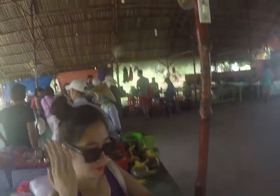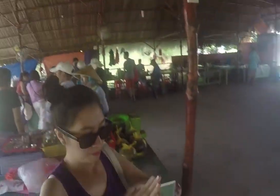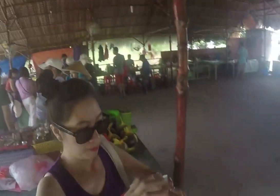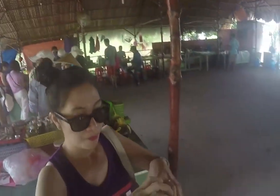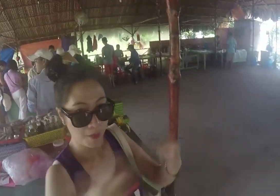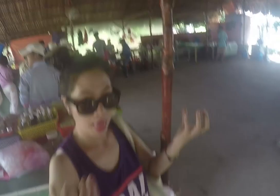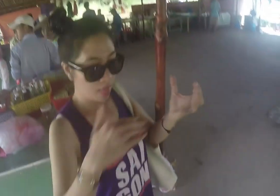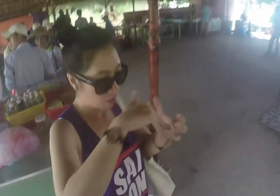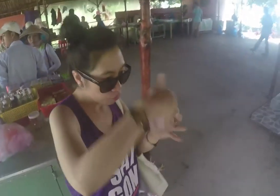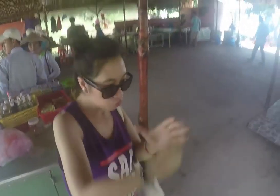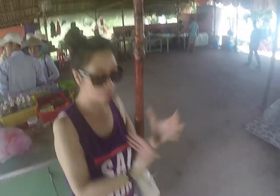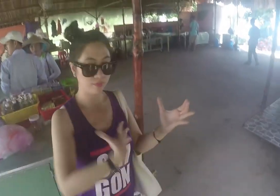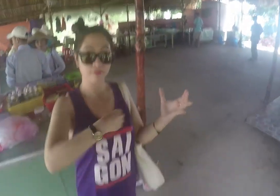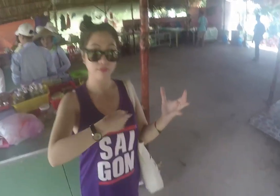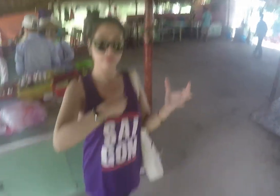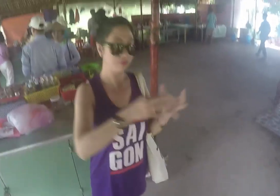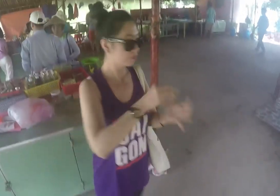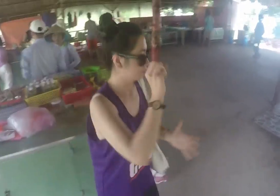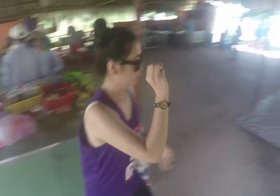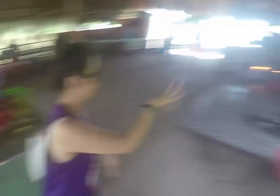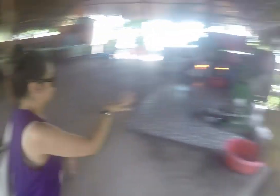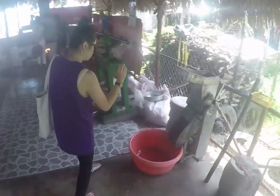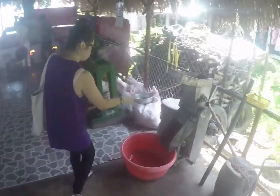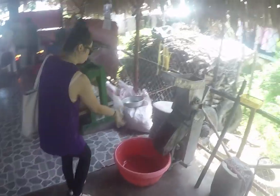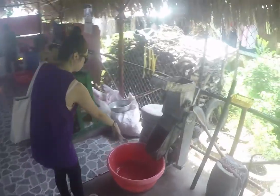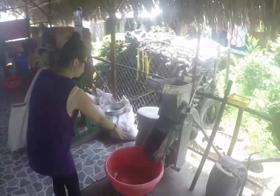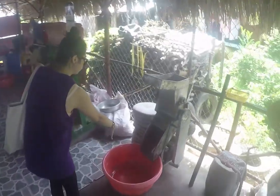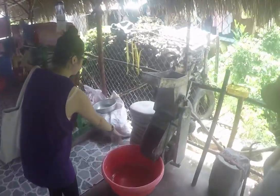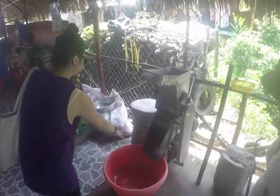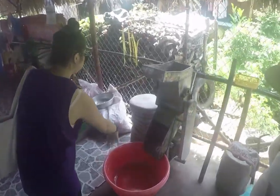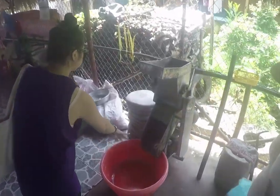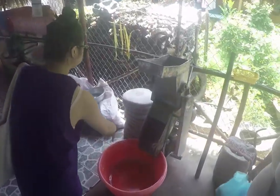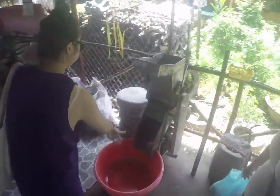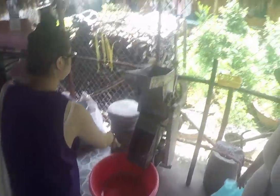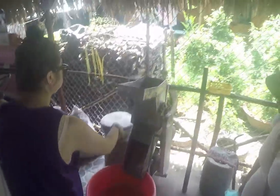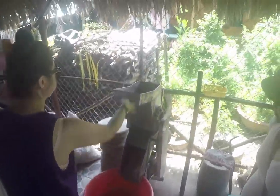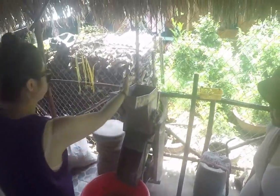Hier werden frische Kokosnüsse zerschlagen. Der Kern kommt zuerst in dieses Werkzeug.